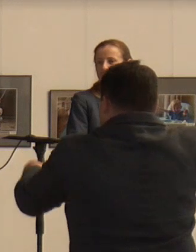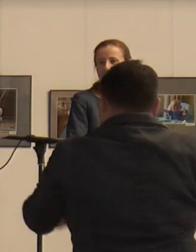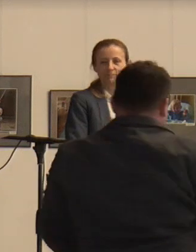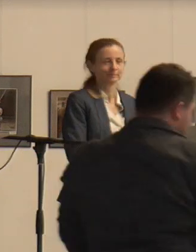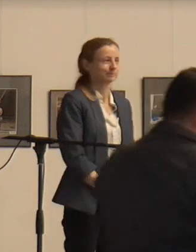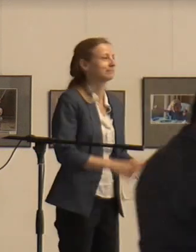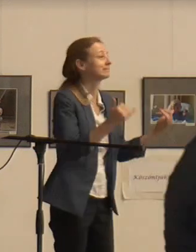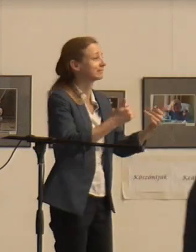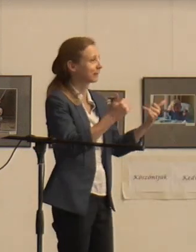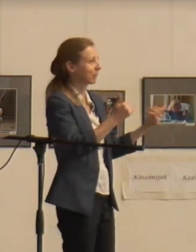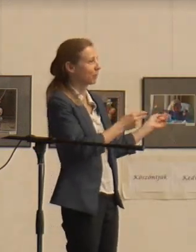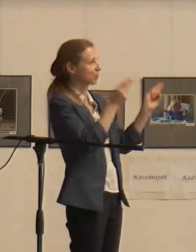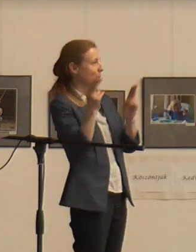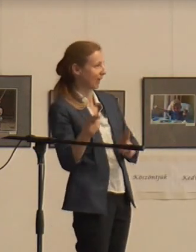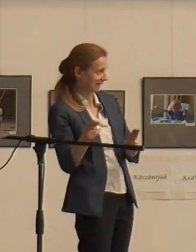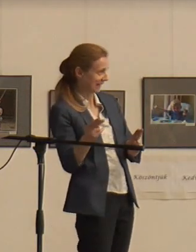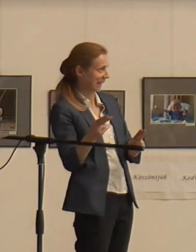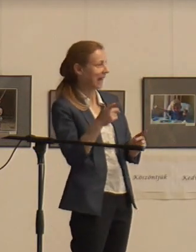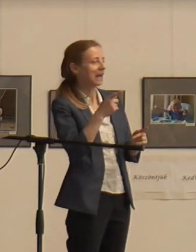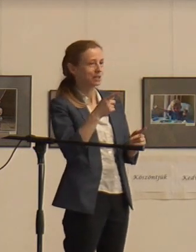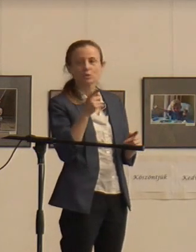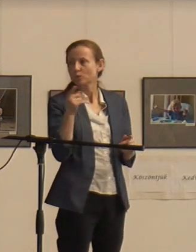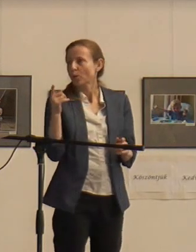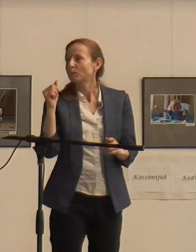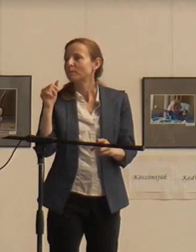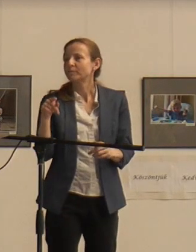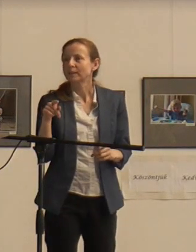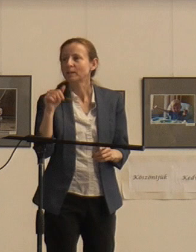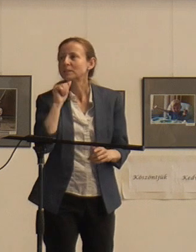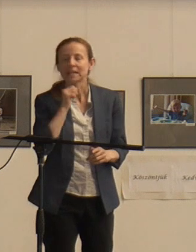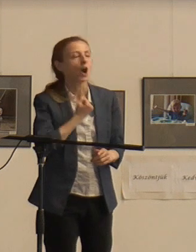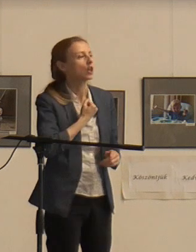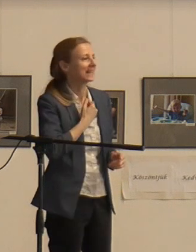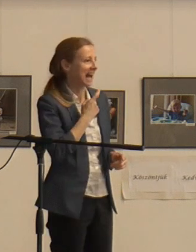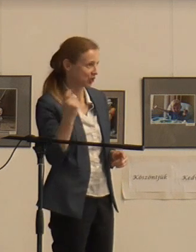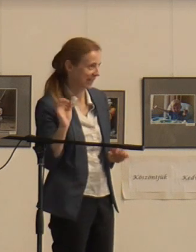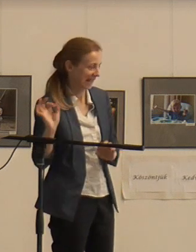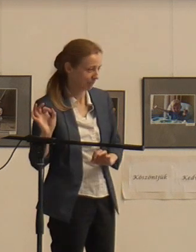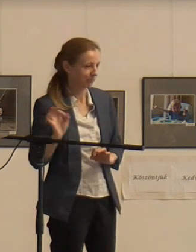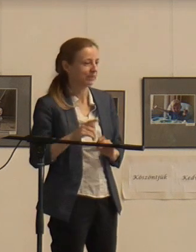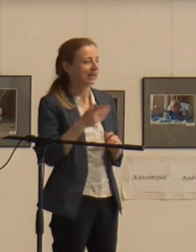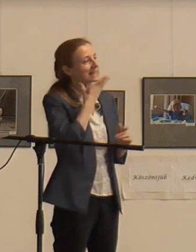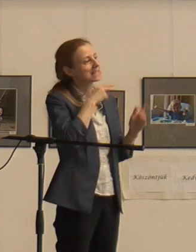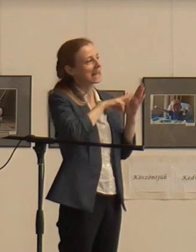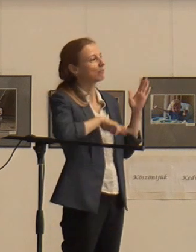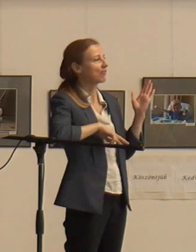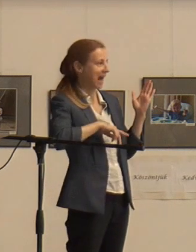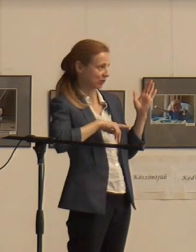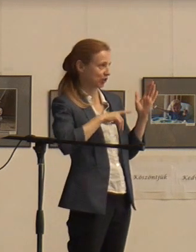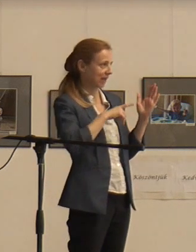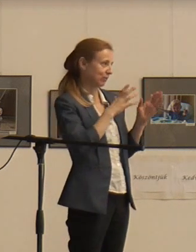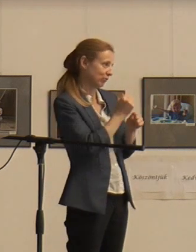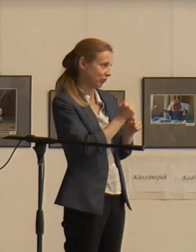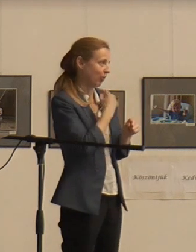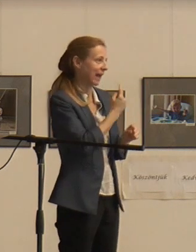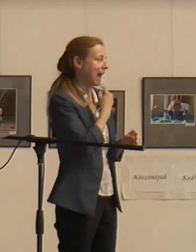És akkor most következőként hallgassuk meg Piszter Sándorné, Piszter Andrásné, aki egy szép verset fog nekünk